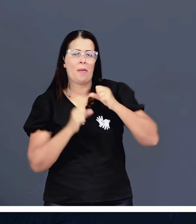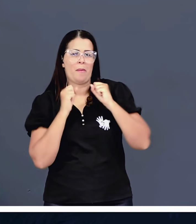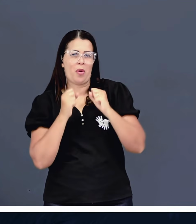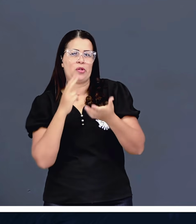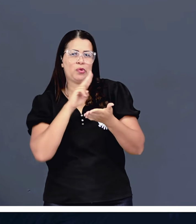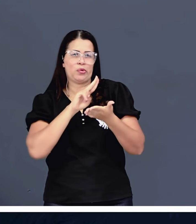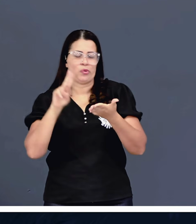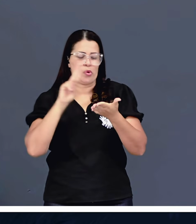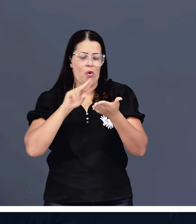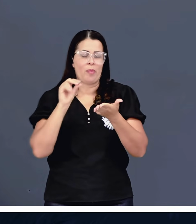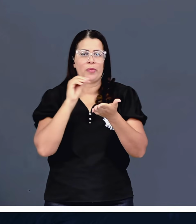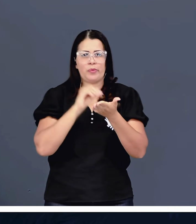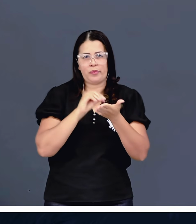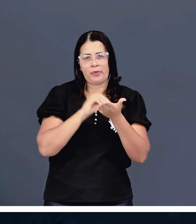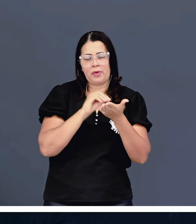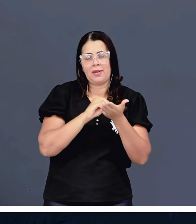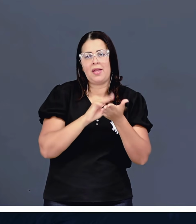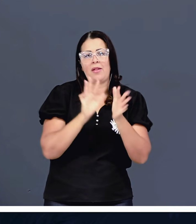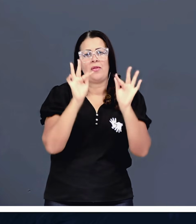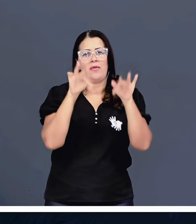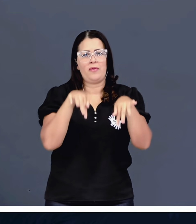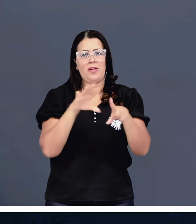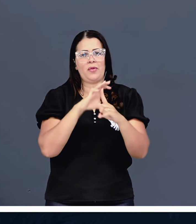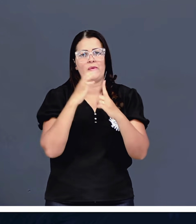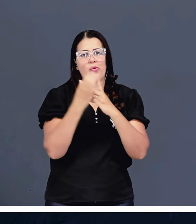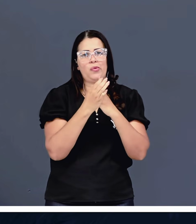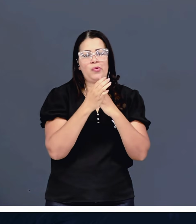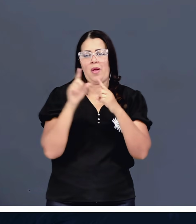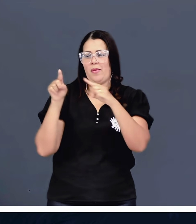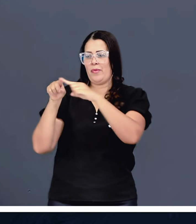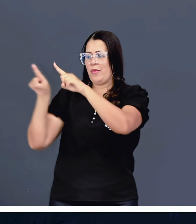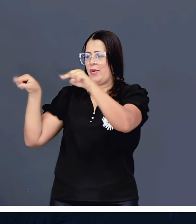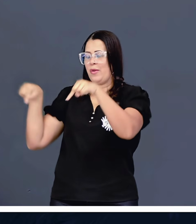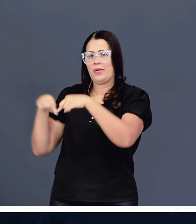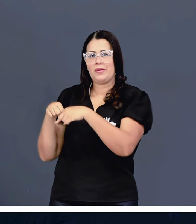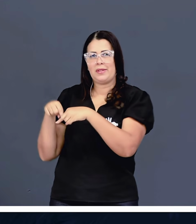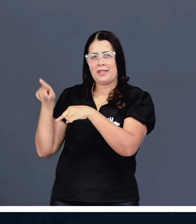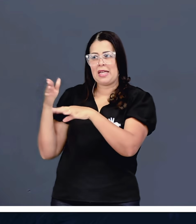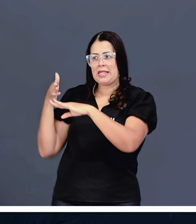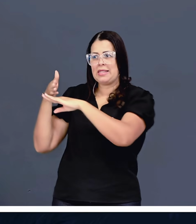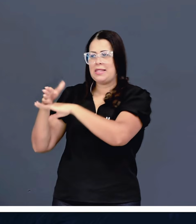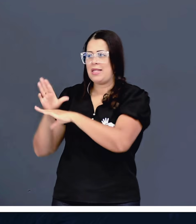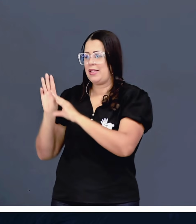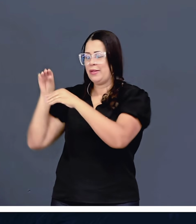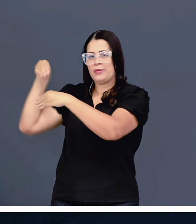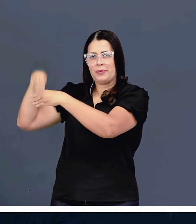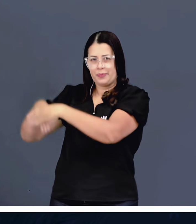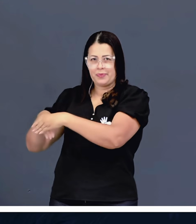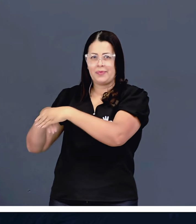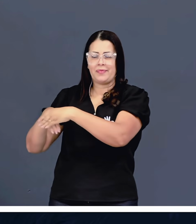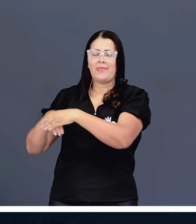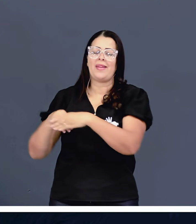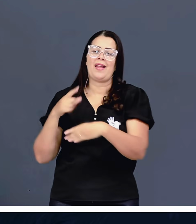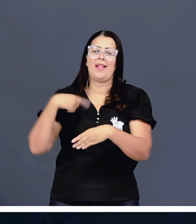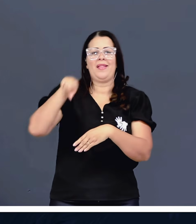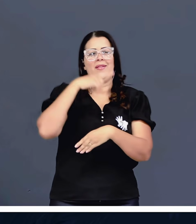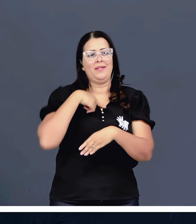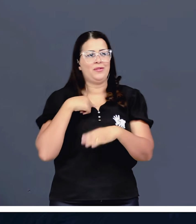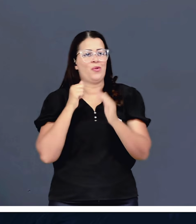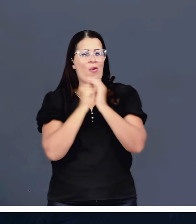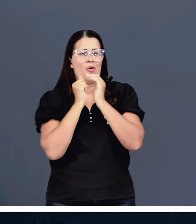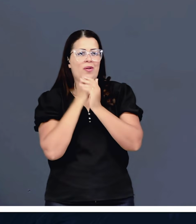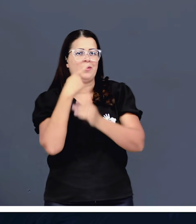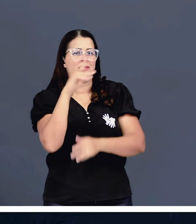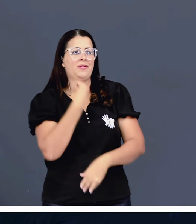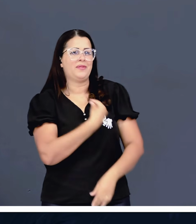o seu nome. Ao final do culto, deixar ali naquela caixinha que fica na saída, e nós estaremos orando pela sua